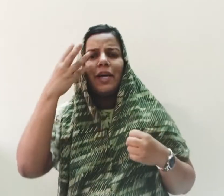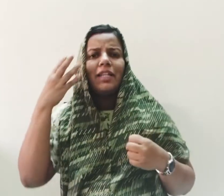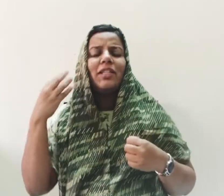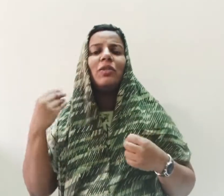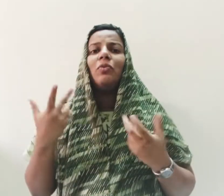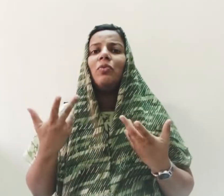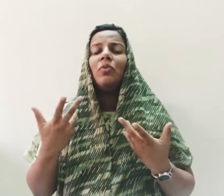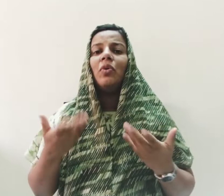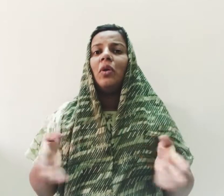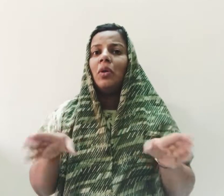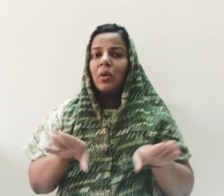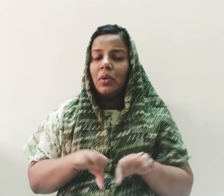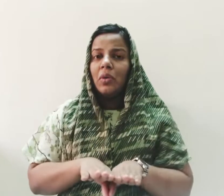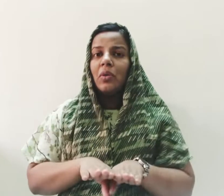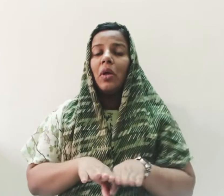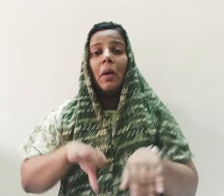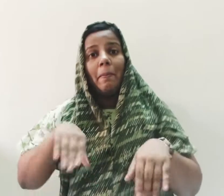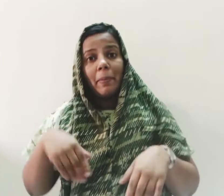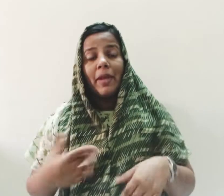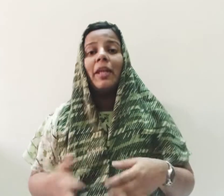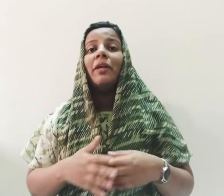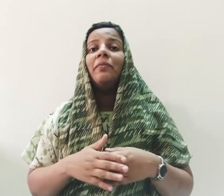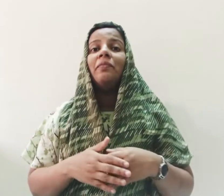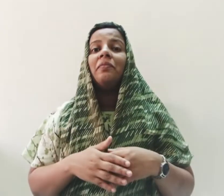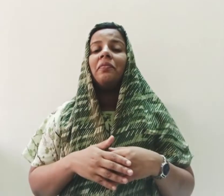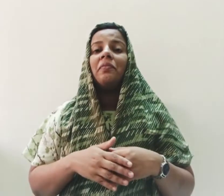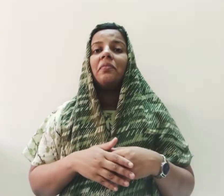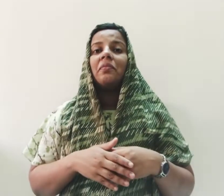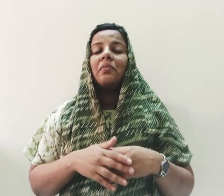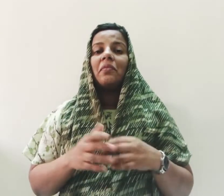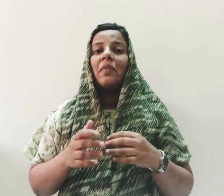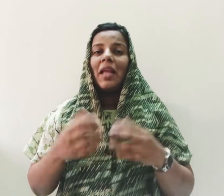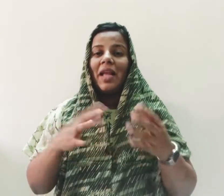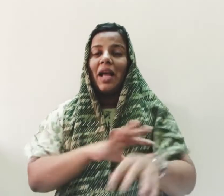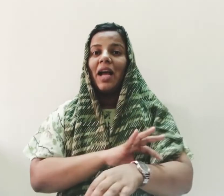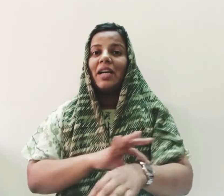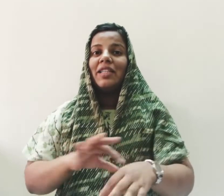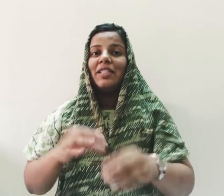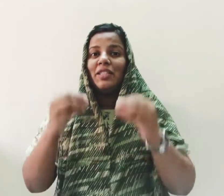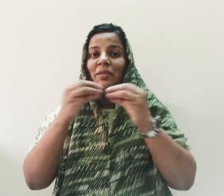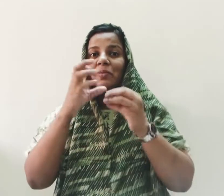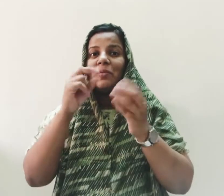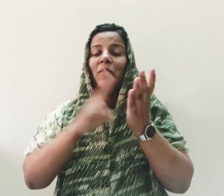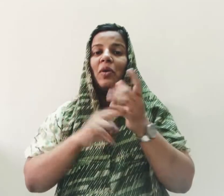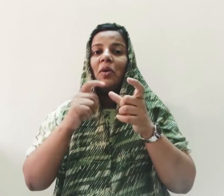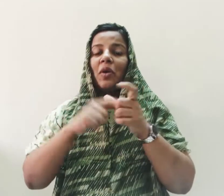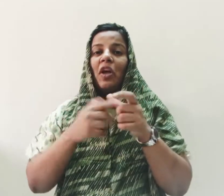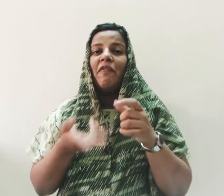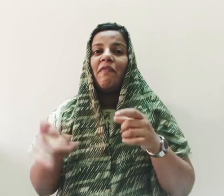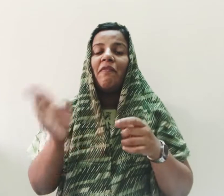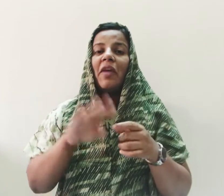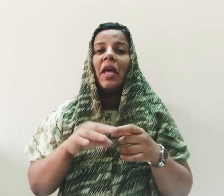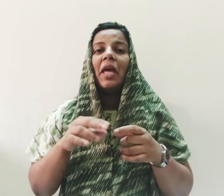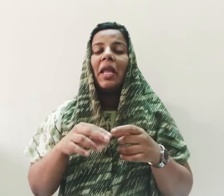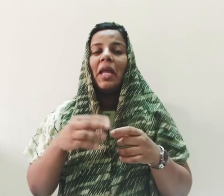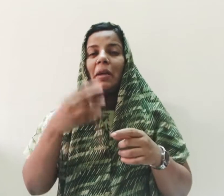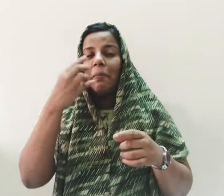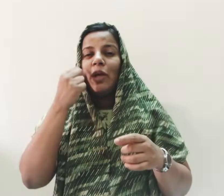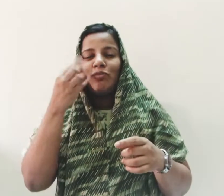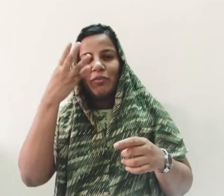മരിച്ചുപോയ അദ്ദേഹത്തെ കല്ലറയ്ക്കകത്ത് വെച്ച് കഴിഞ്ഞതിന് ശേഷം അമേൻ അദ്ദേഹത്തിൻ്റെ അസ്ഥിയിൽ വന്ന് വീണ അടുത്തൊരു മൃതദേഹം ജീവൻ വെച്ച് പുറത്തു